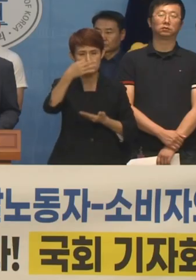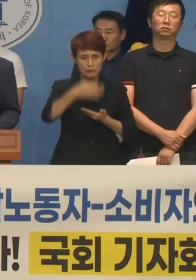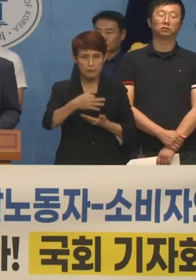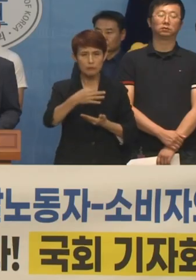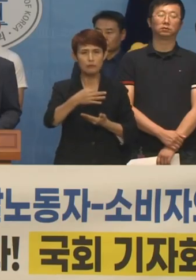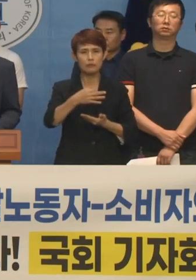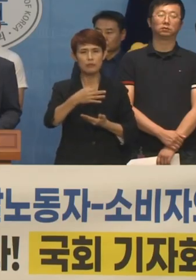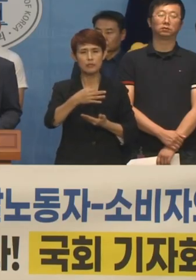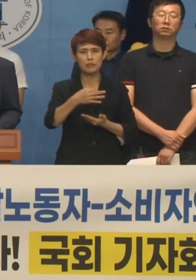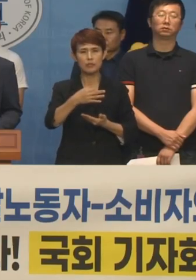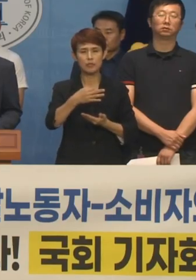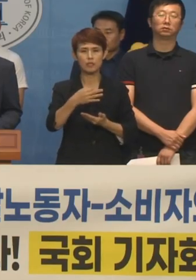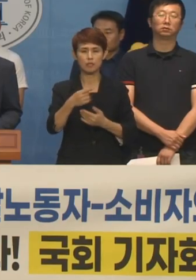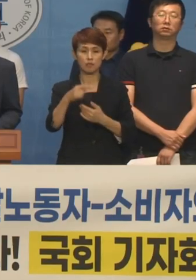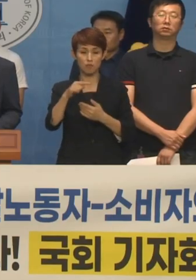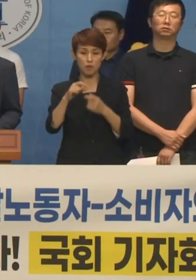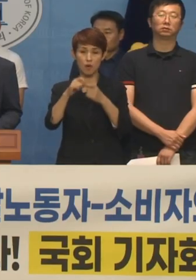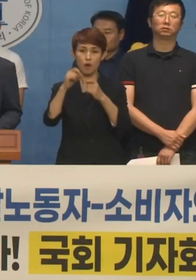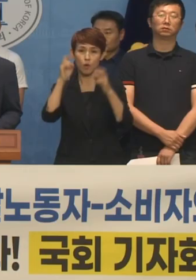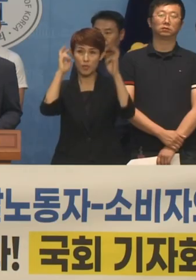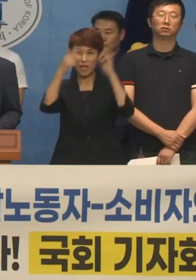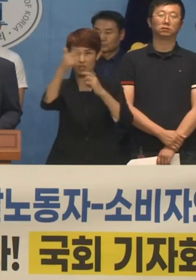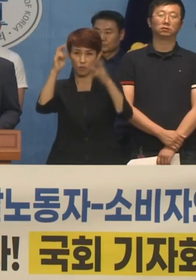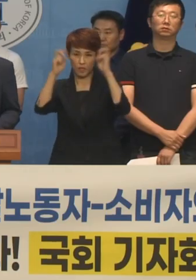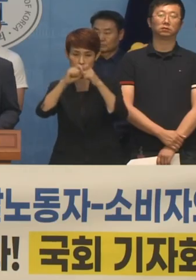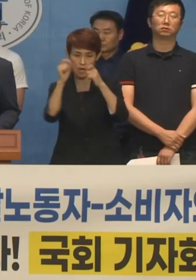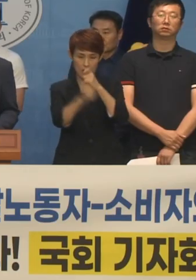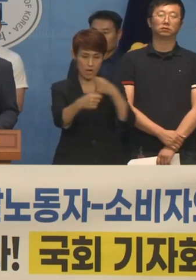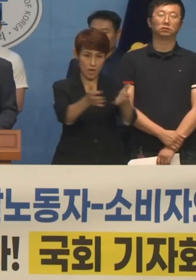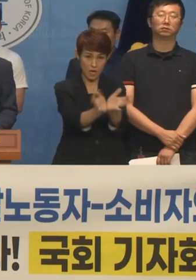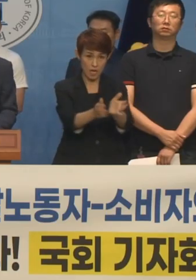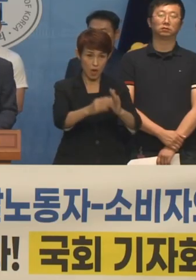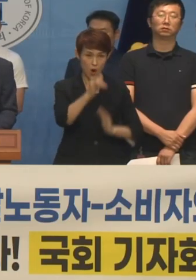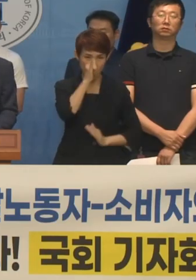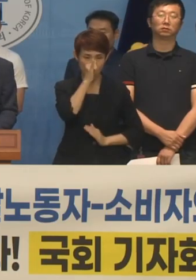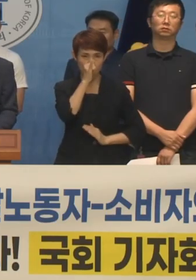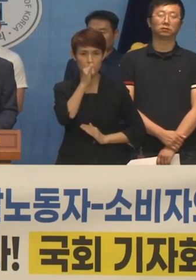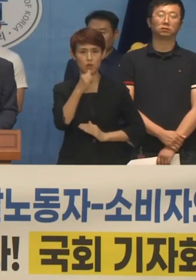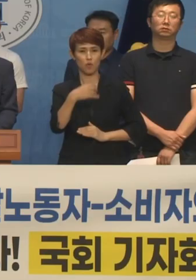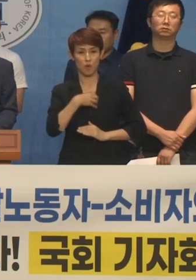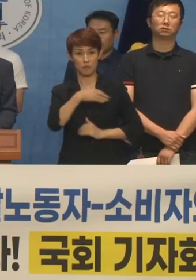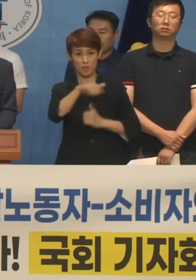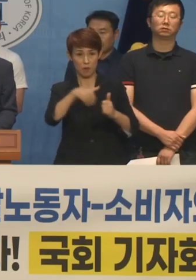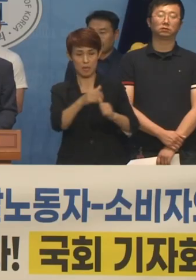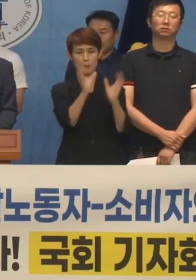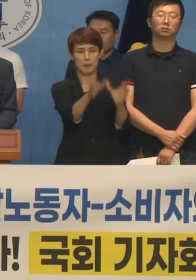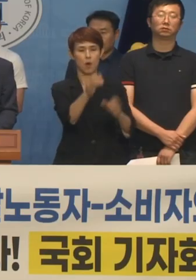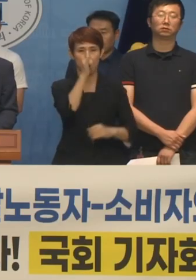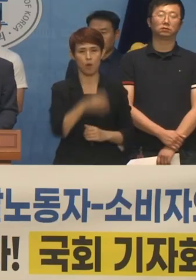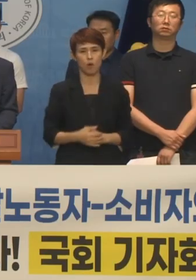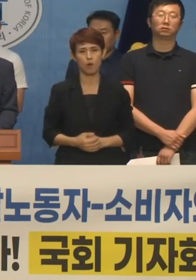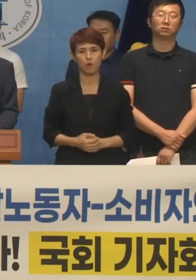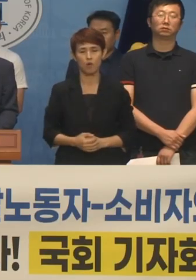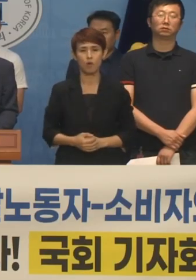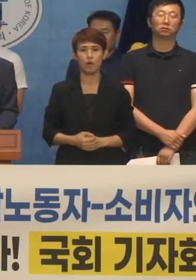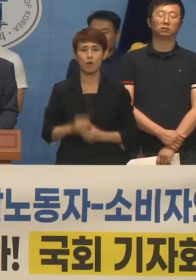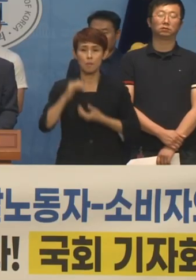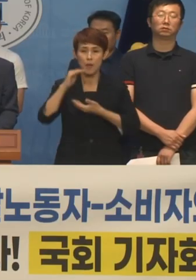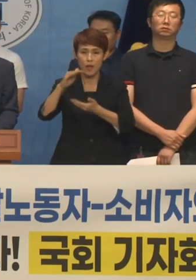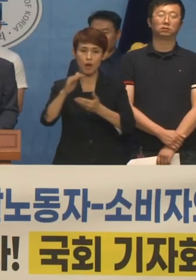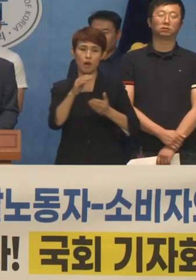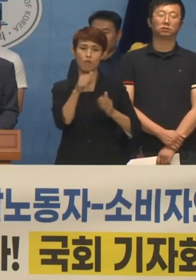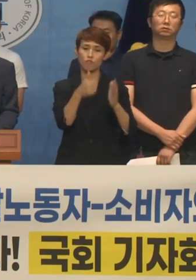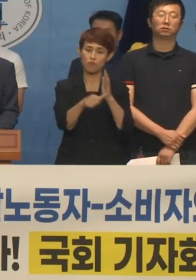위한 위장 도급에 해당된다고 지적합니다. 배달 산업은 배달 소비자와 자영업자를 연결하기